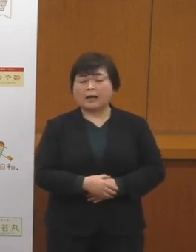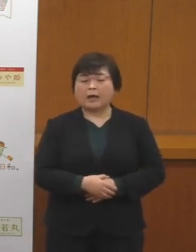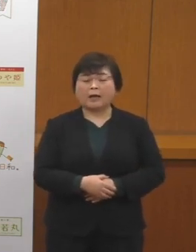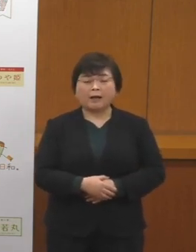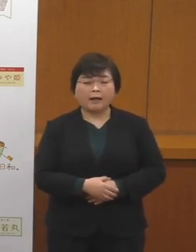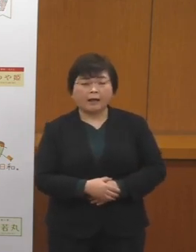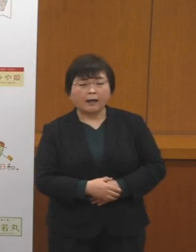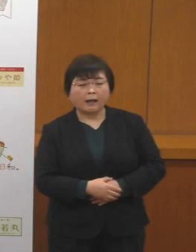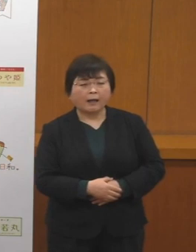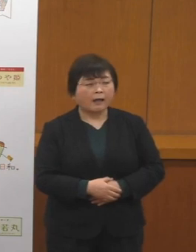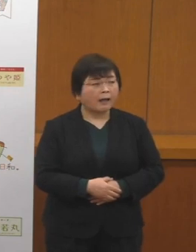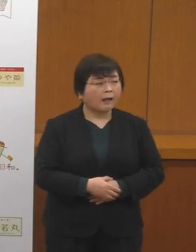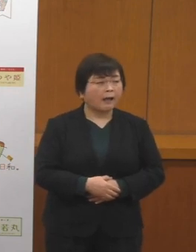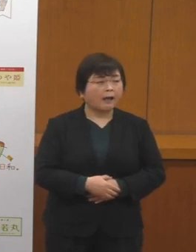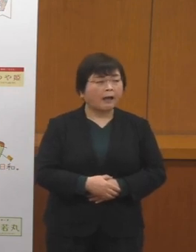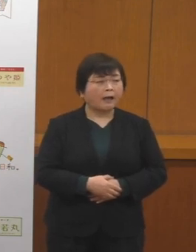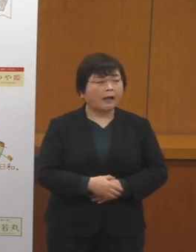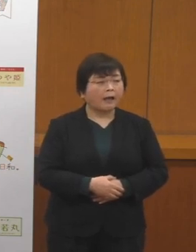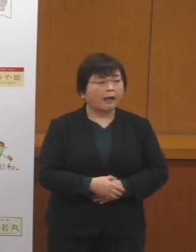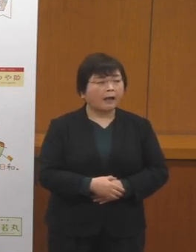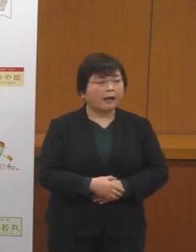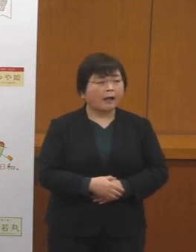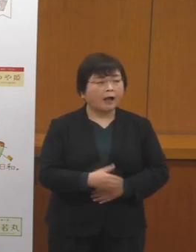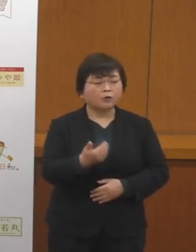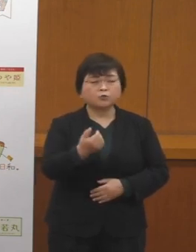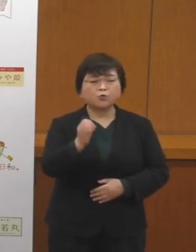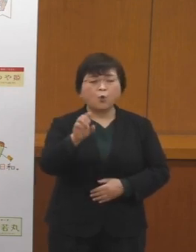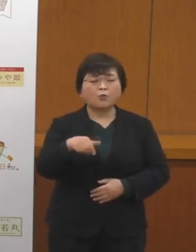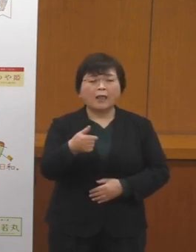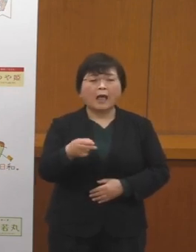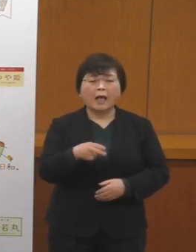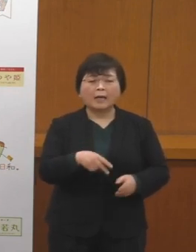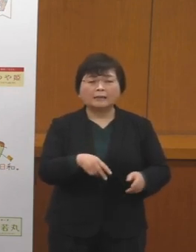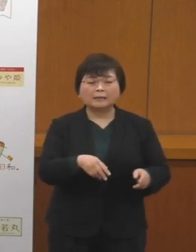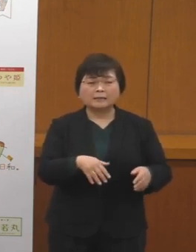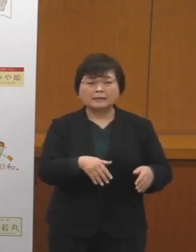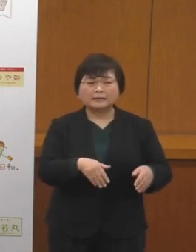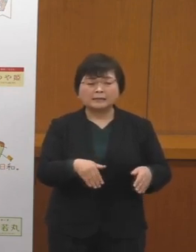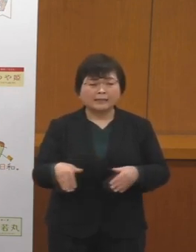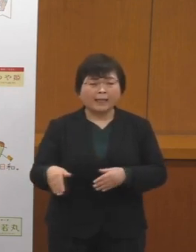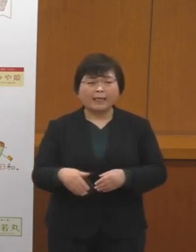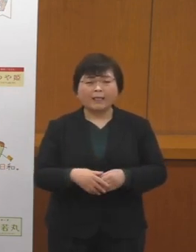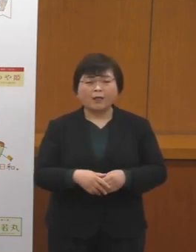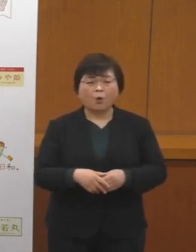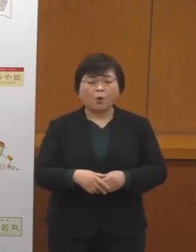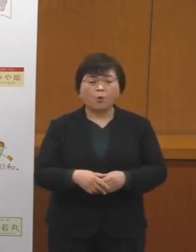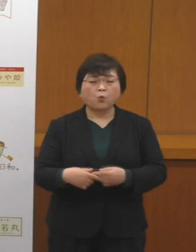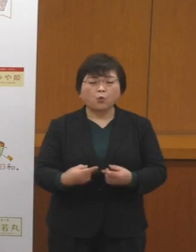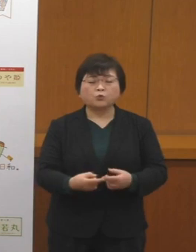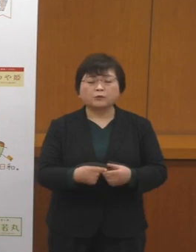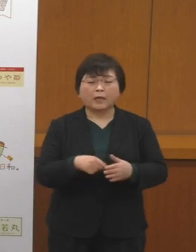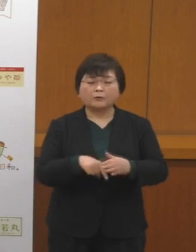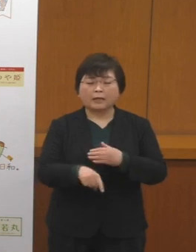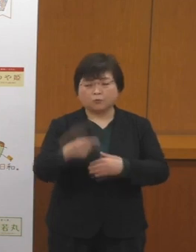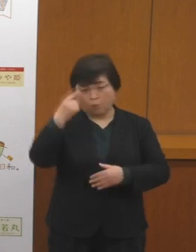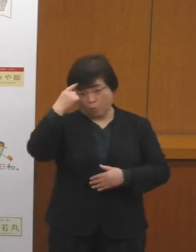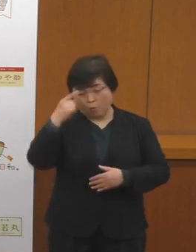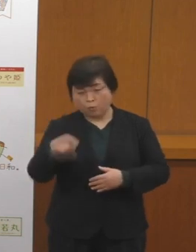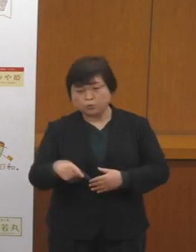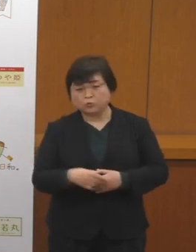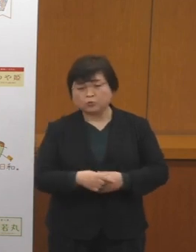ているという事実がありますまあやはりそういったことを最小をきちんとこう導入して